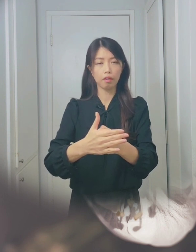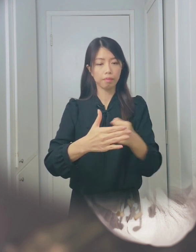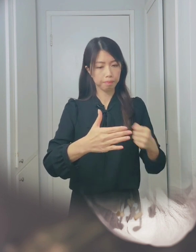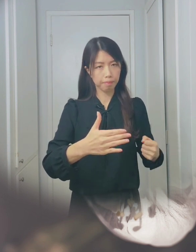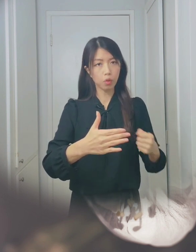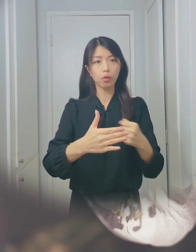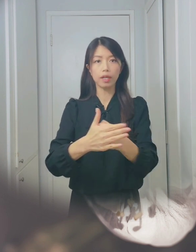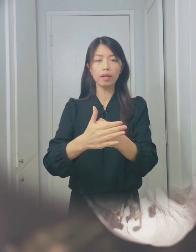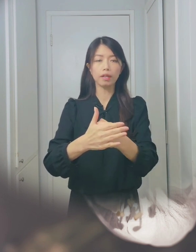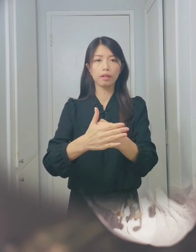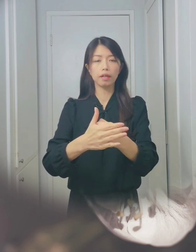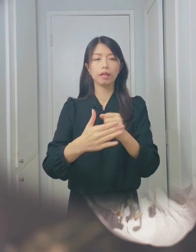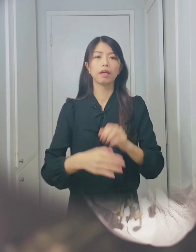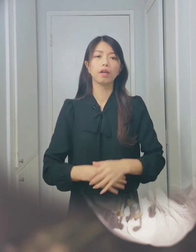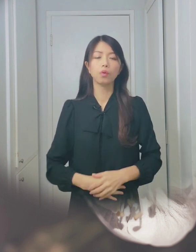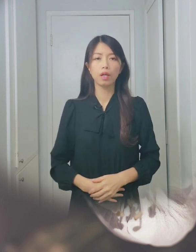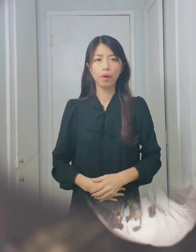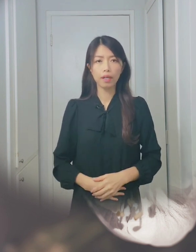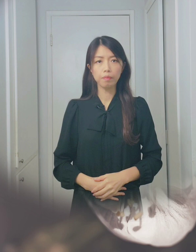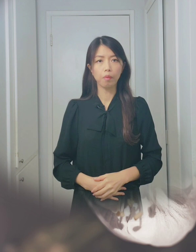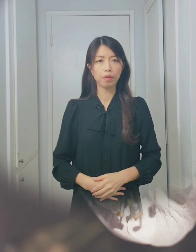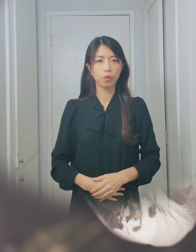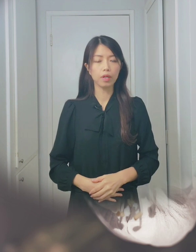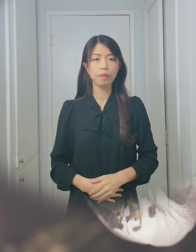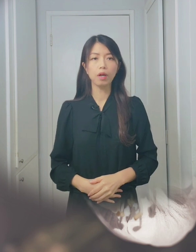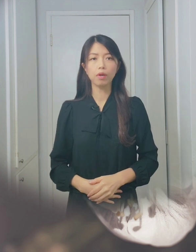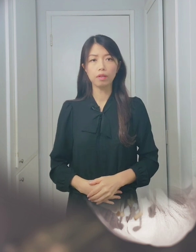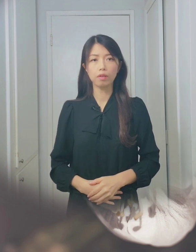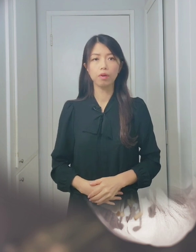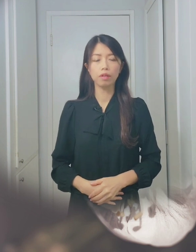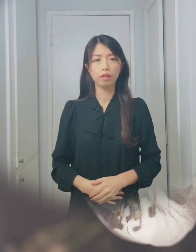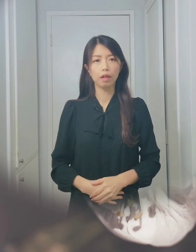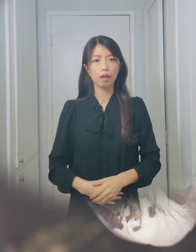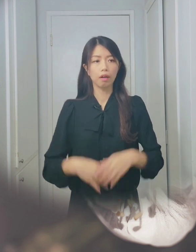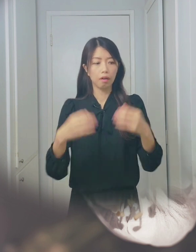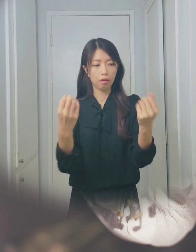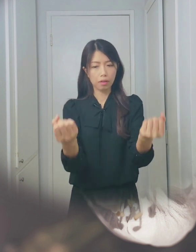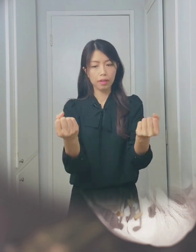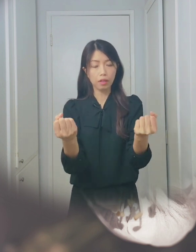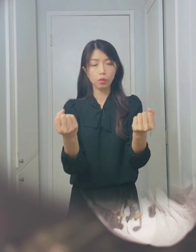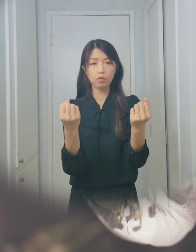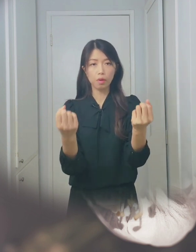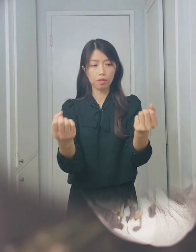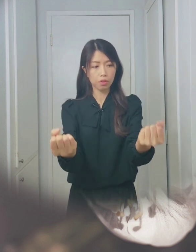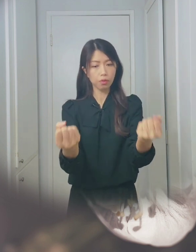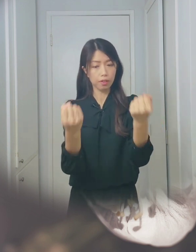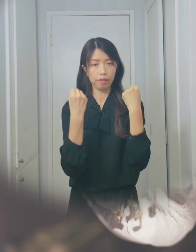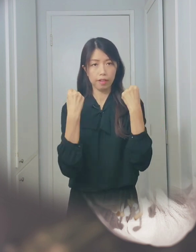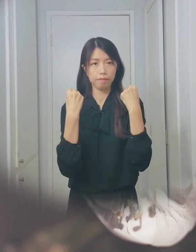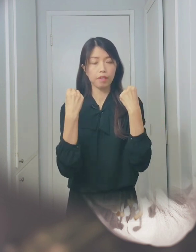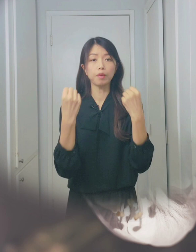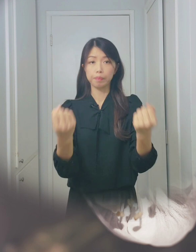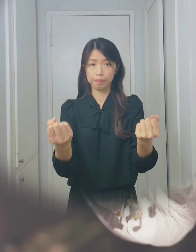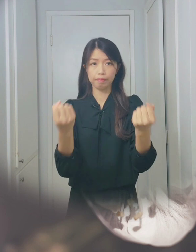돼요. 용기. 용기와 힘 없어도. 힘이라고 하는 뜻의 수어는 양손을 주먹을 주시고